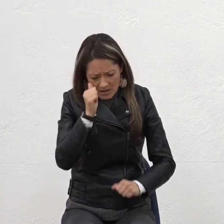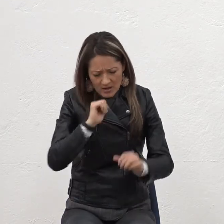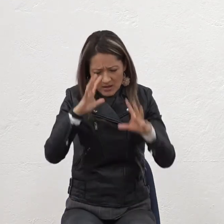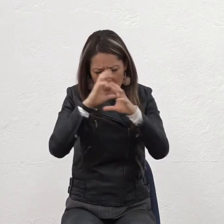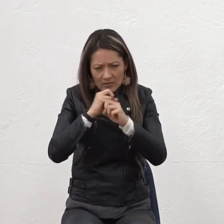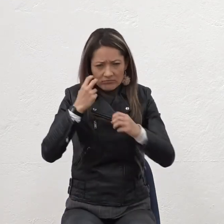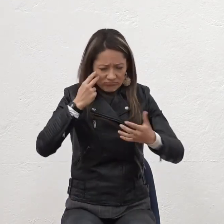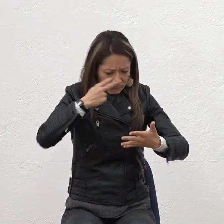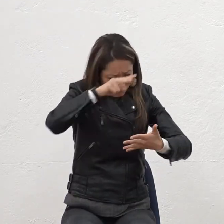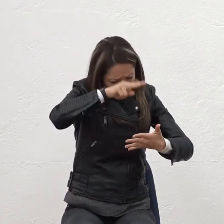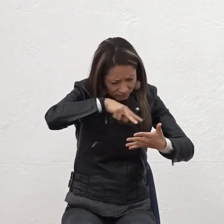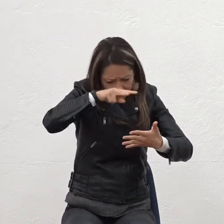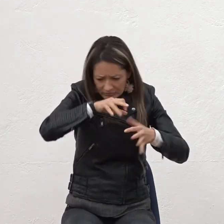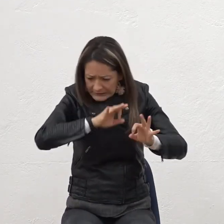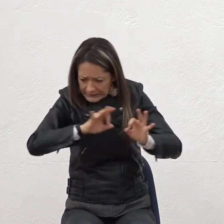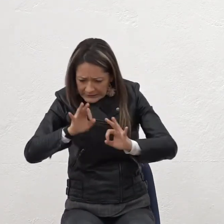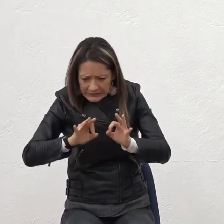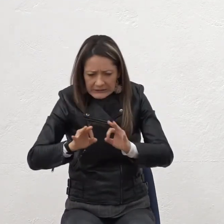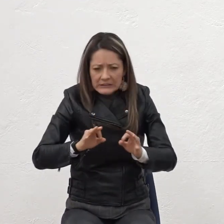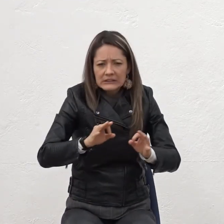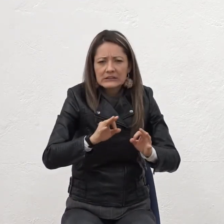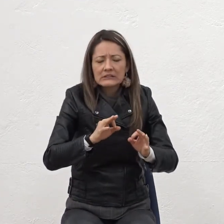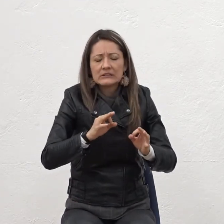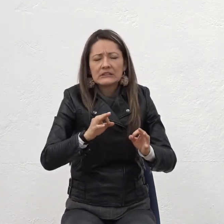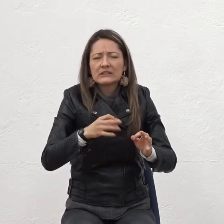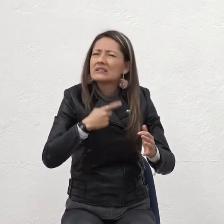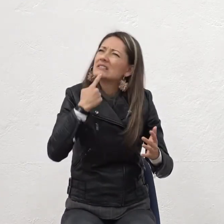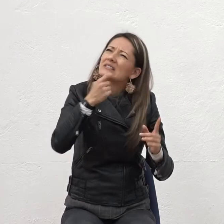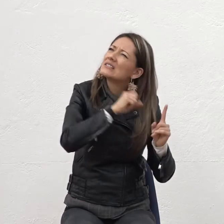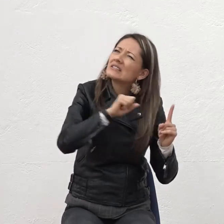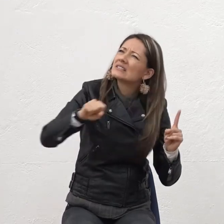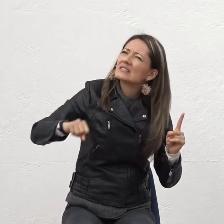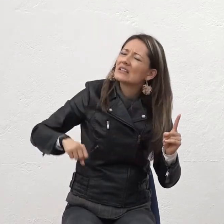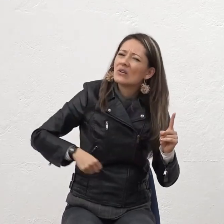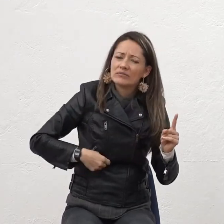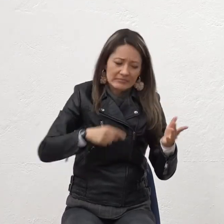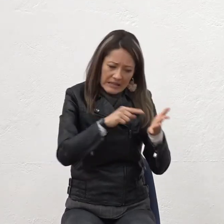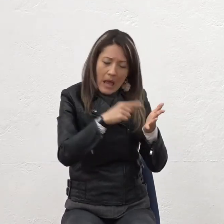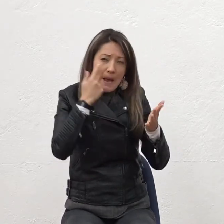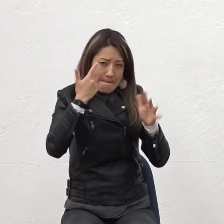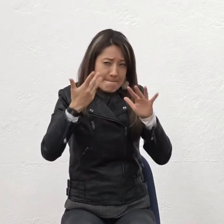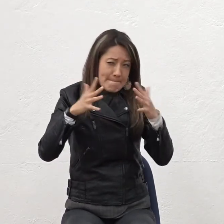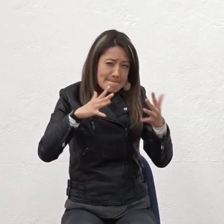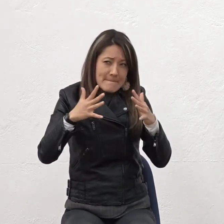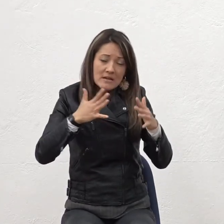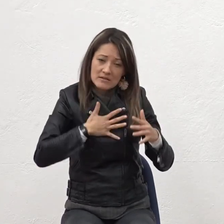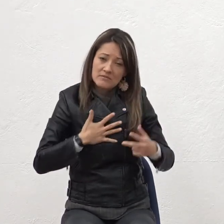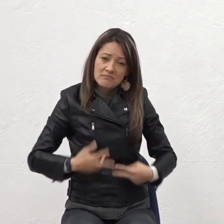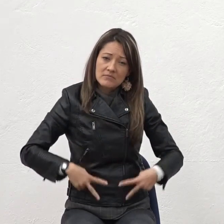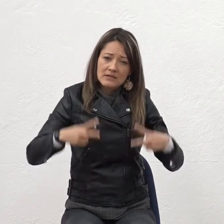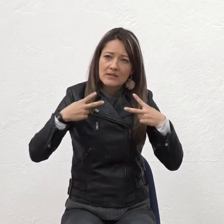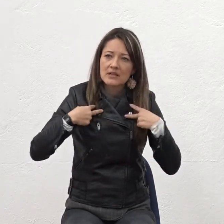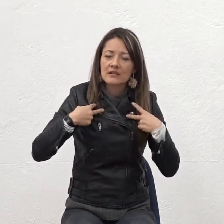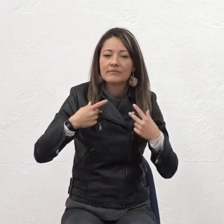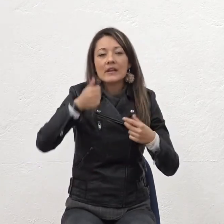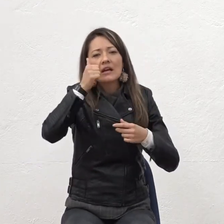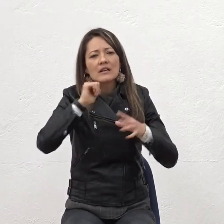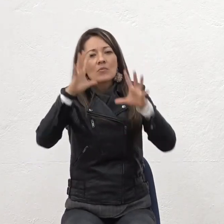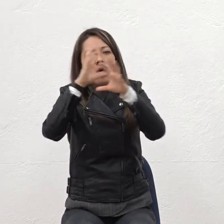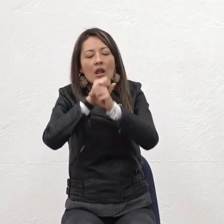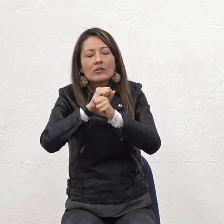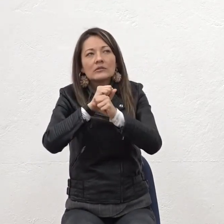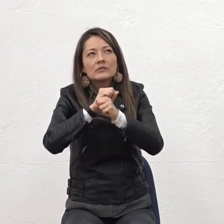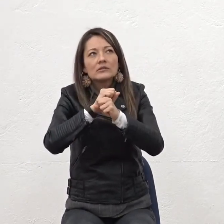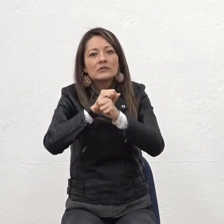anoche yo la estaba mirando y yo decía, Señor, esto se parece también a mi vida. Anoche fue una